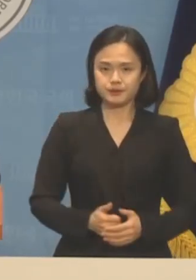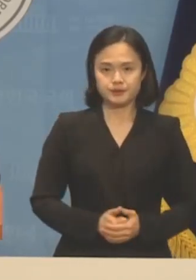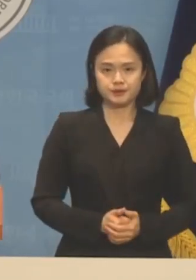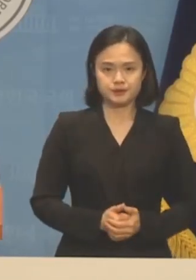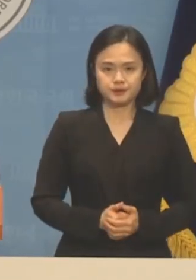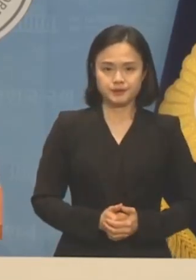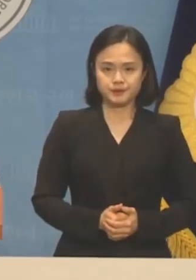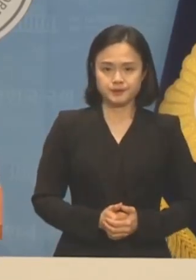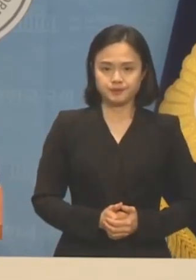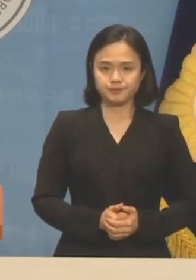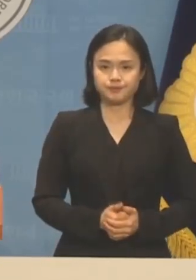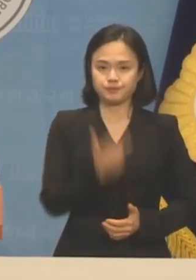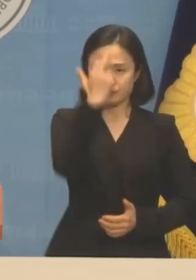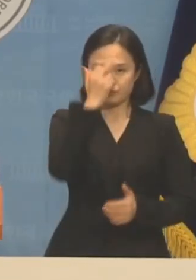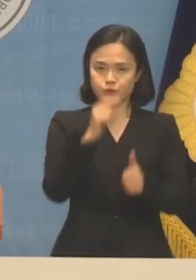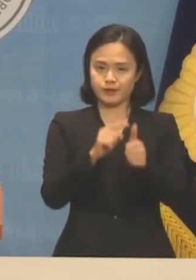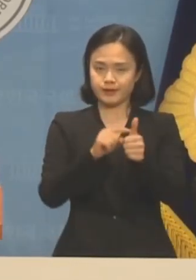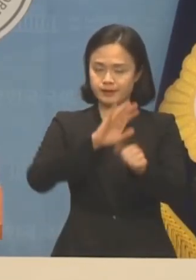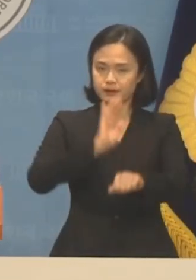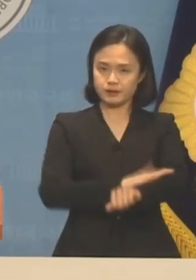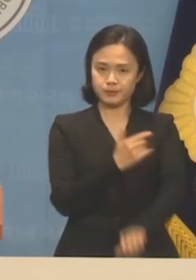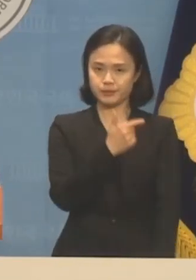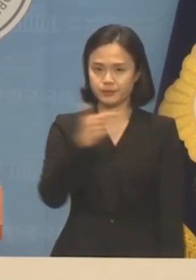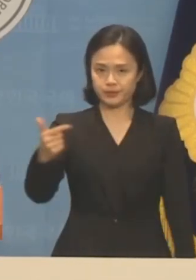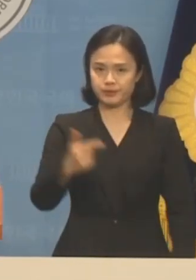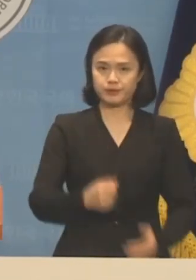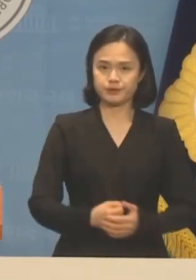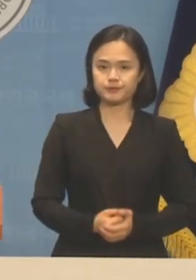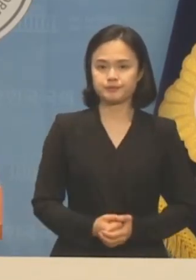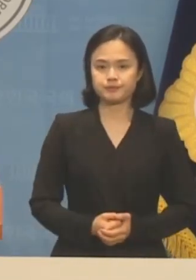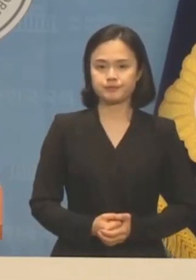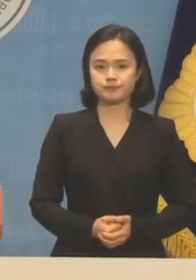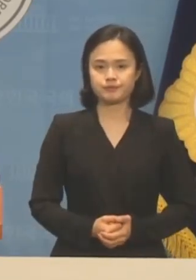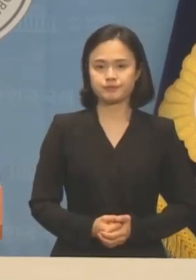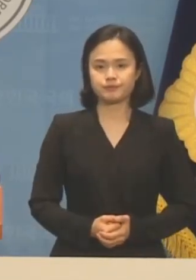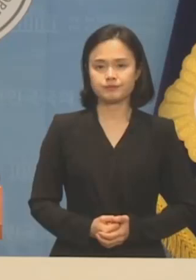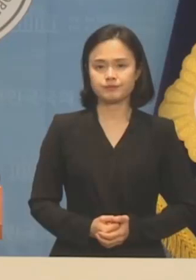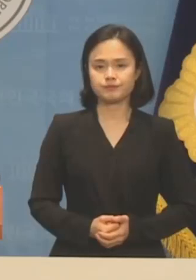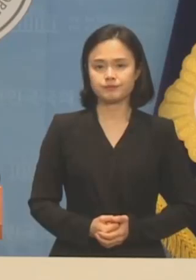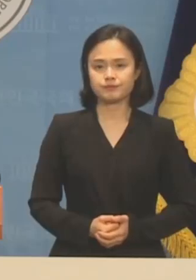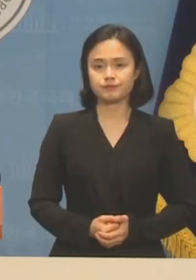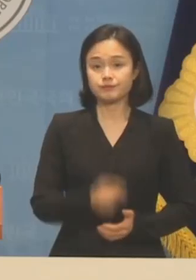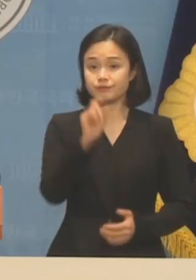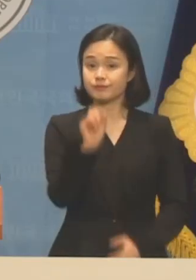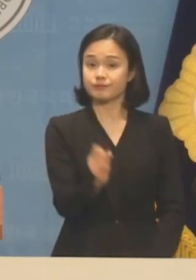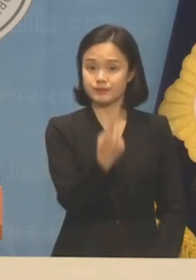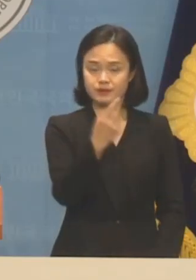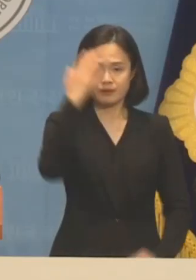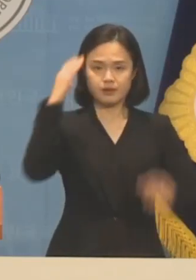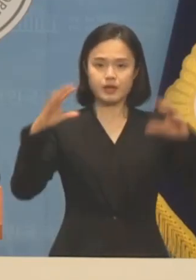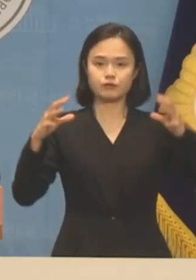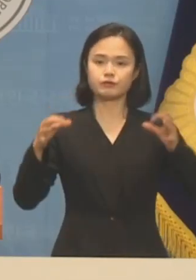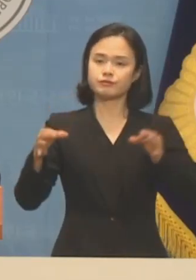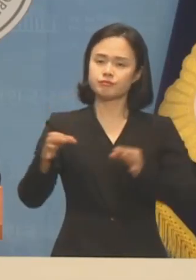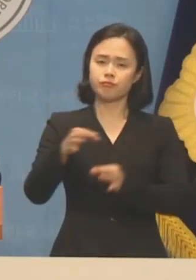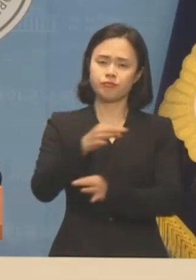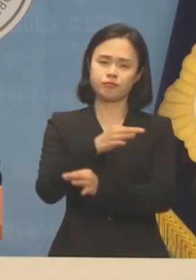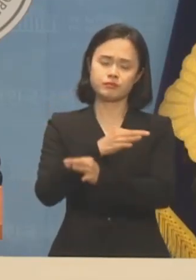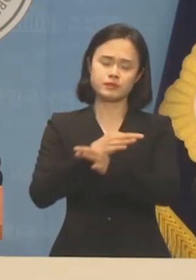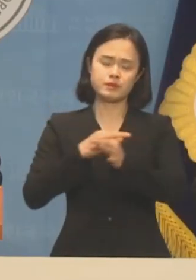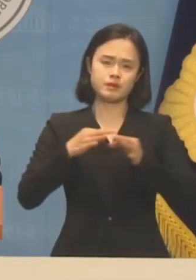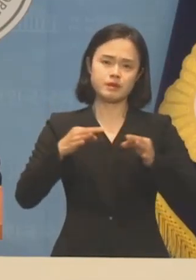일조를 하고 말았습니다. 이것이 대한민국 경제에 미친 악영향이 너무나